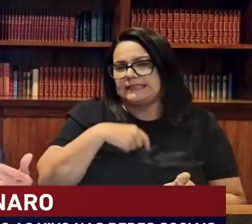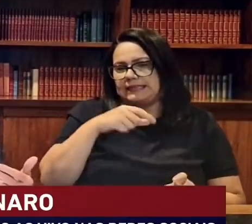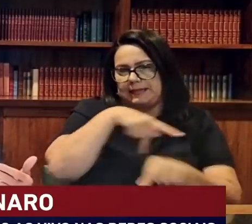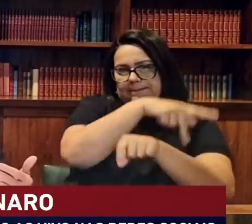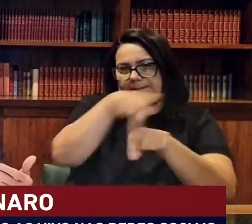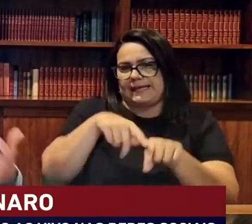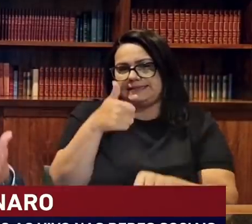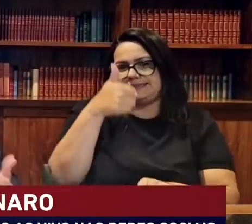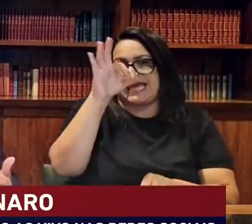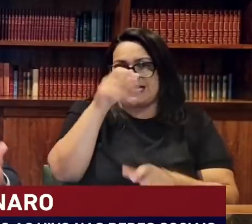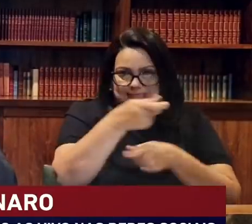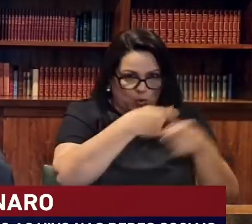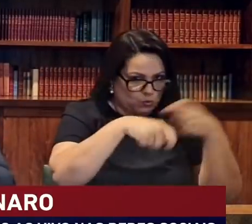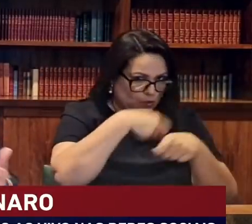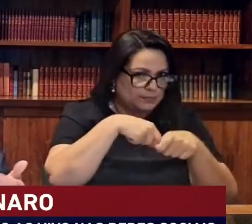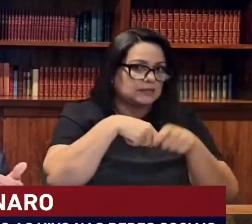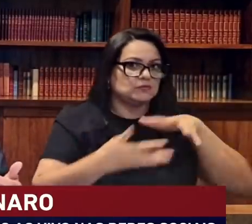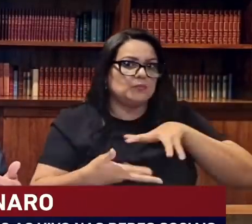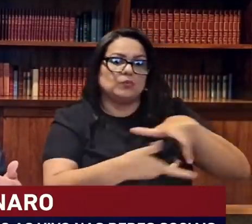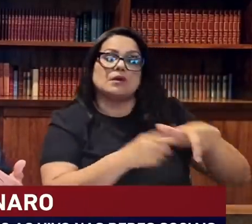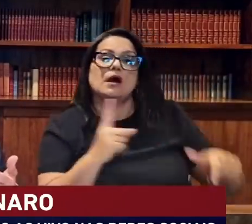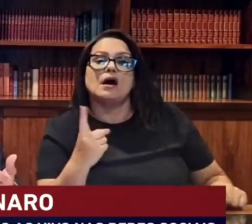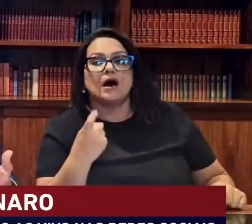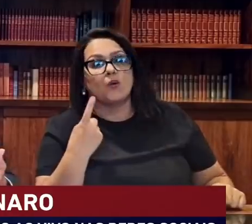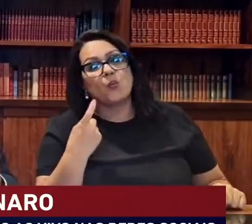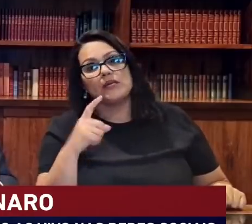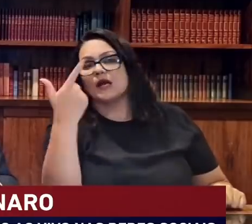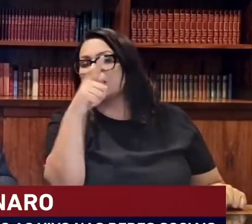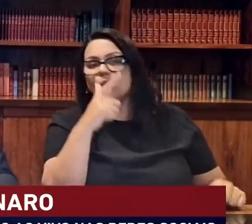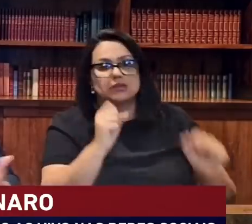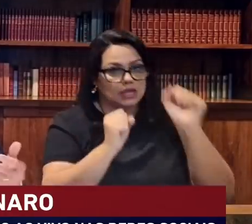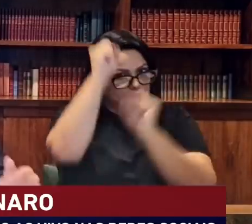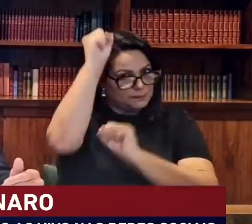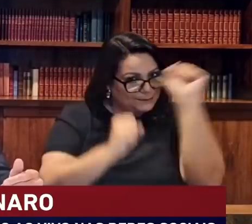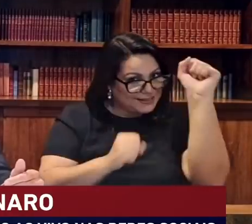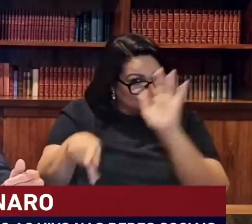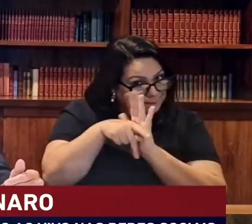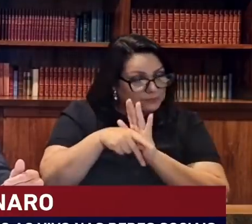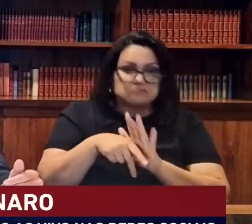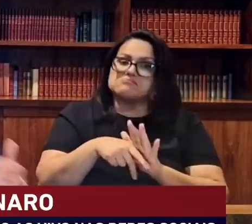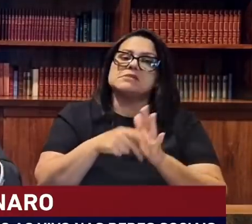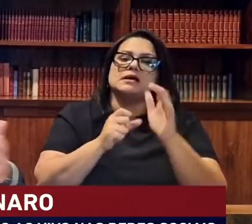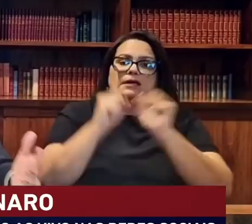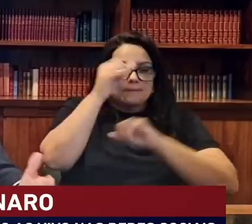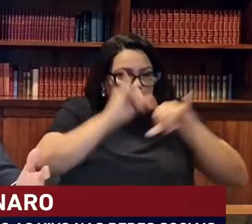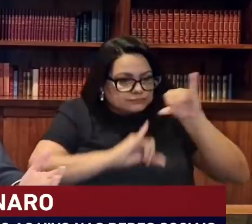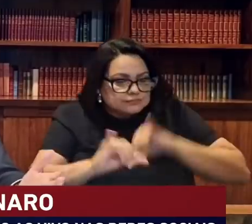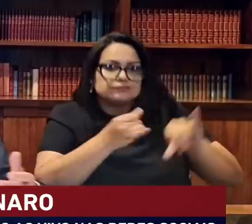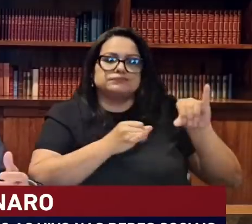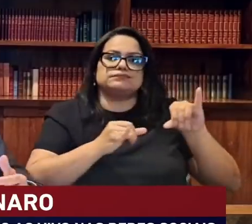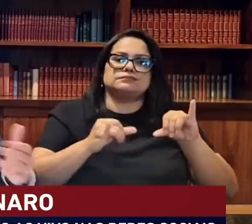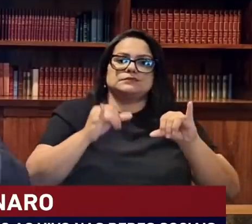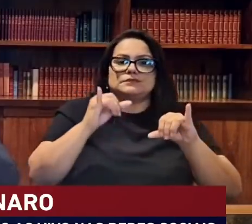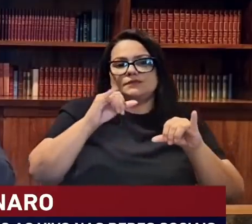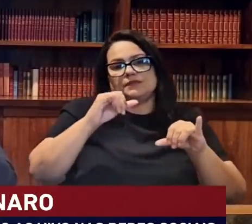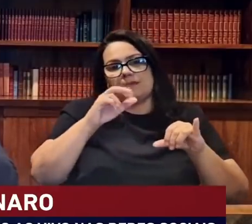não refina, que não tem refinarias para o seu consumo interno é o Brasil. Agora, a senhora Dilma